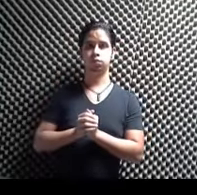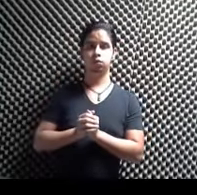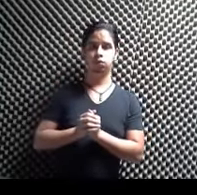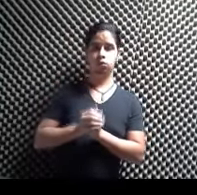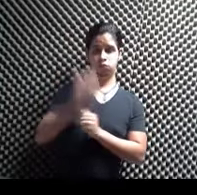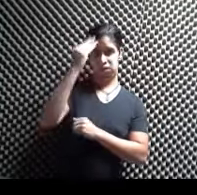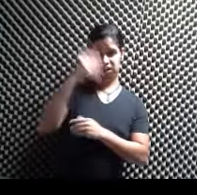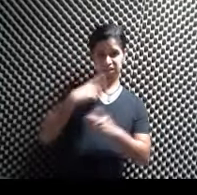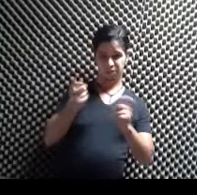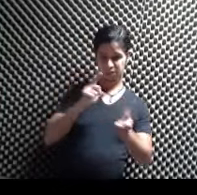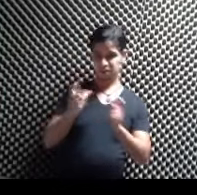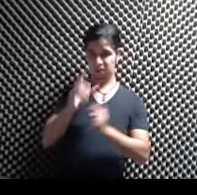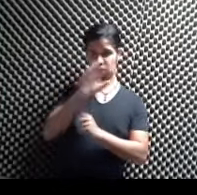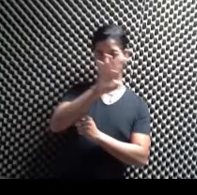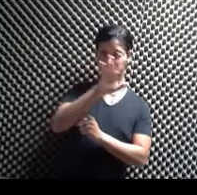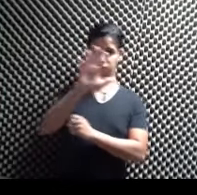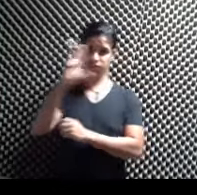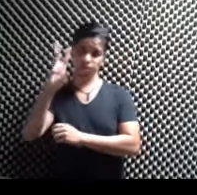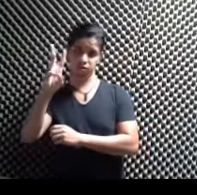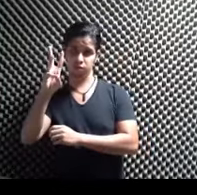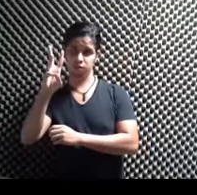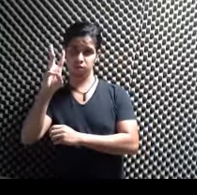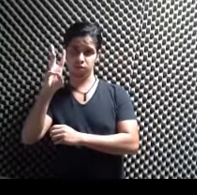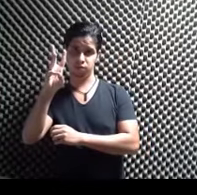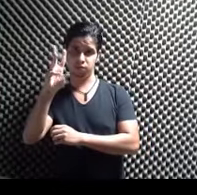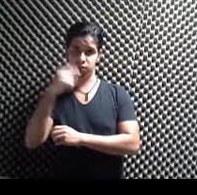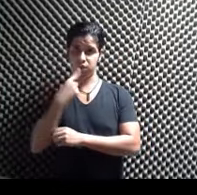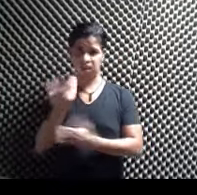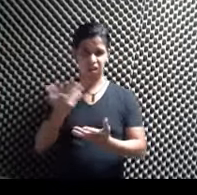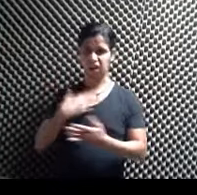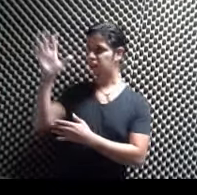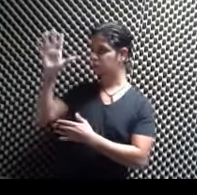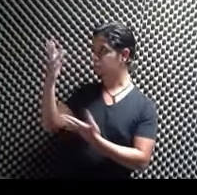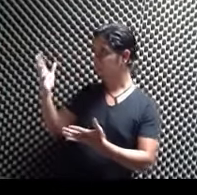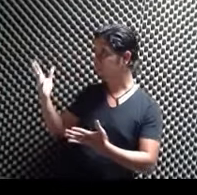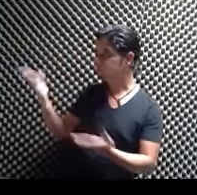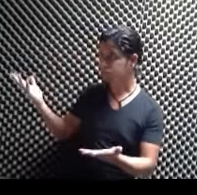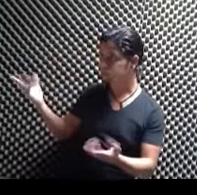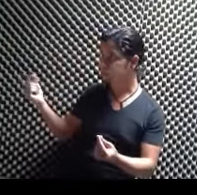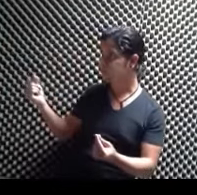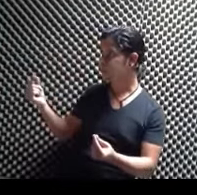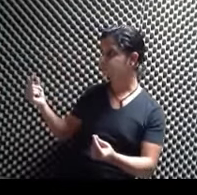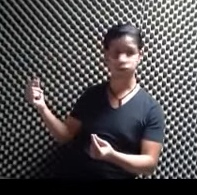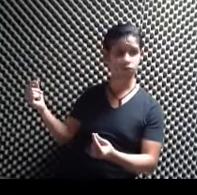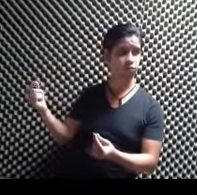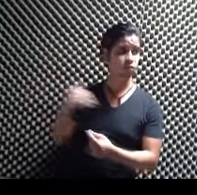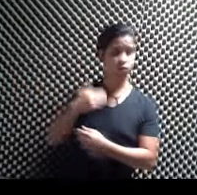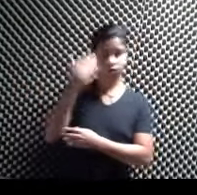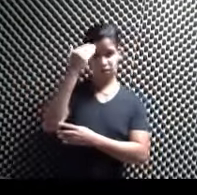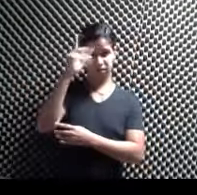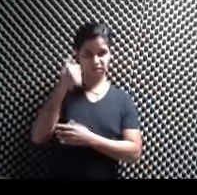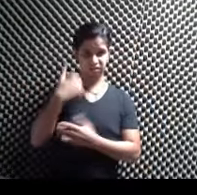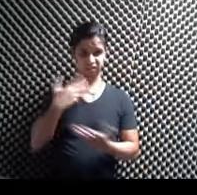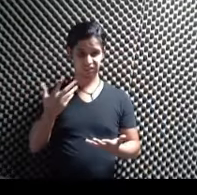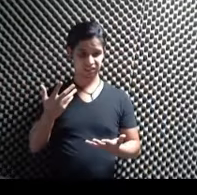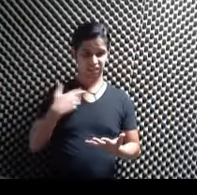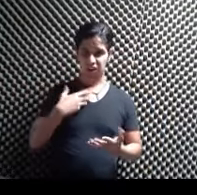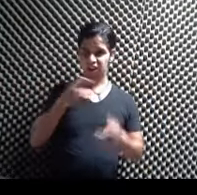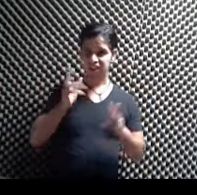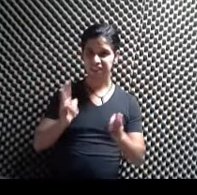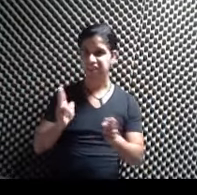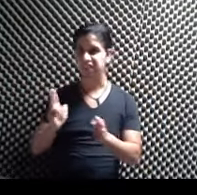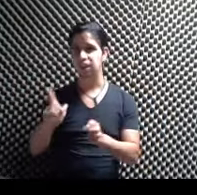4, 5, 6. Sí. ¿Qué fue, Javier? ¿No? Ah, que adiós. Bien. Ay, bendito, es que pues imagínate, esto es como que la